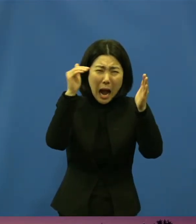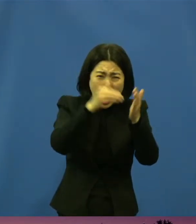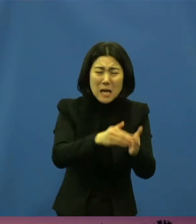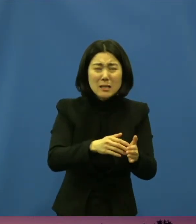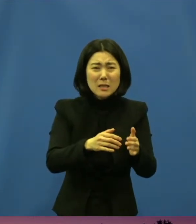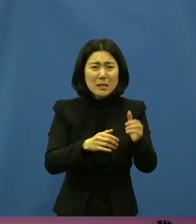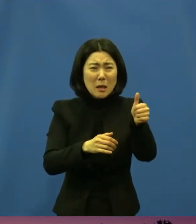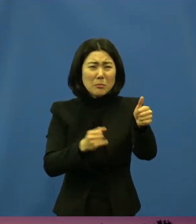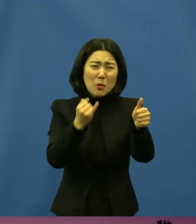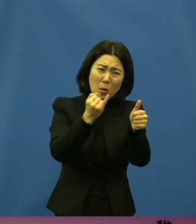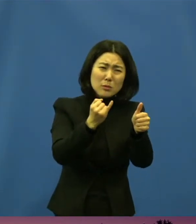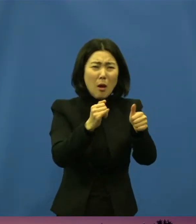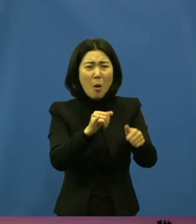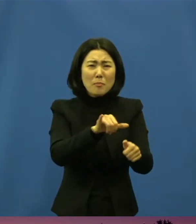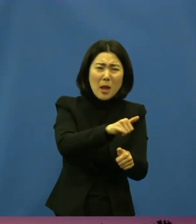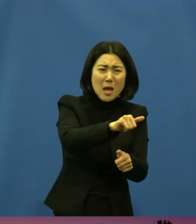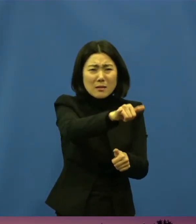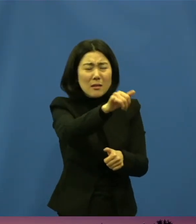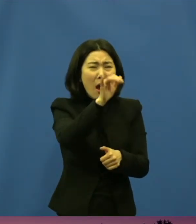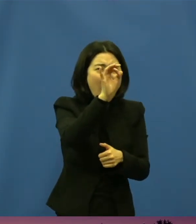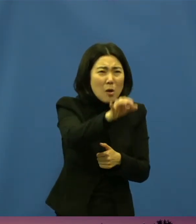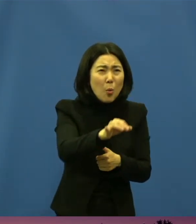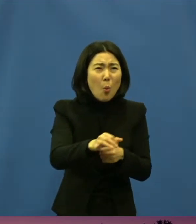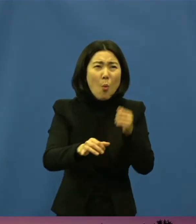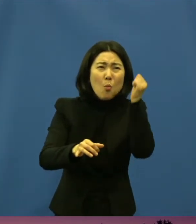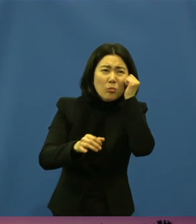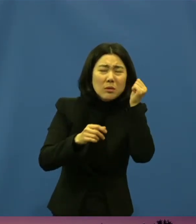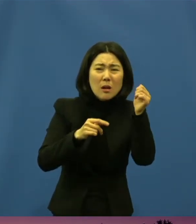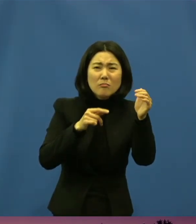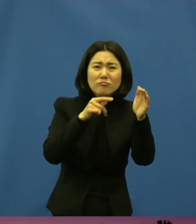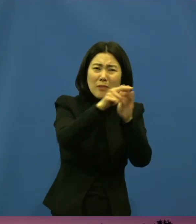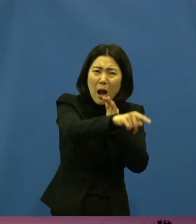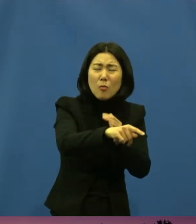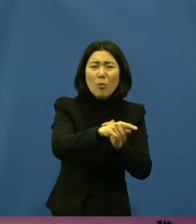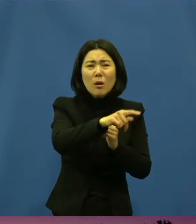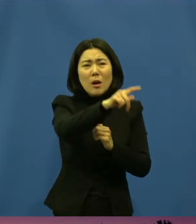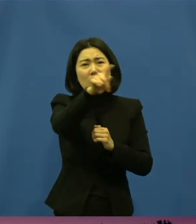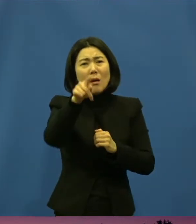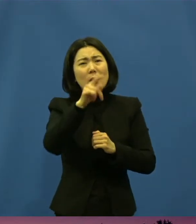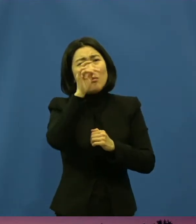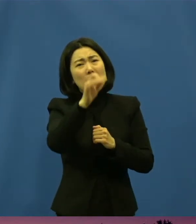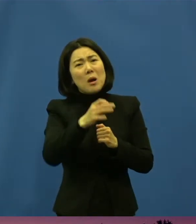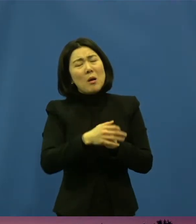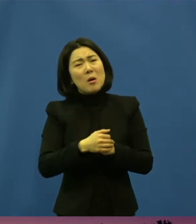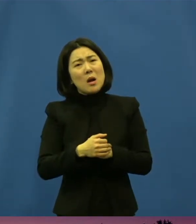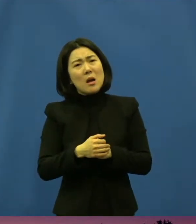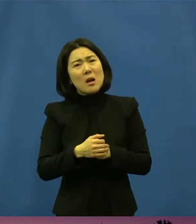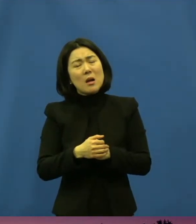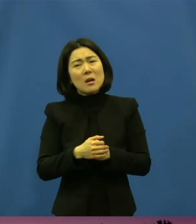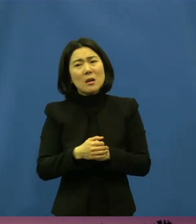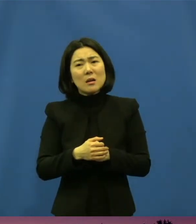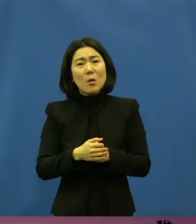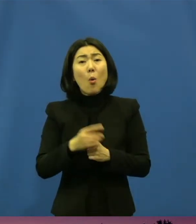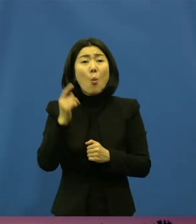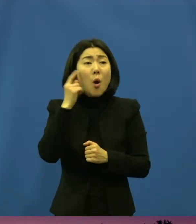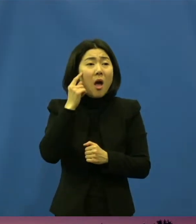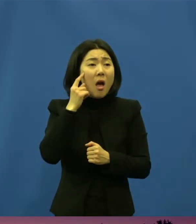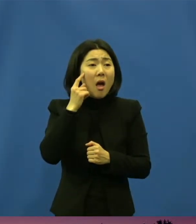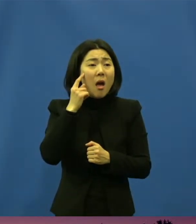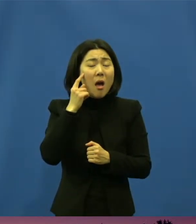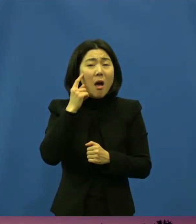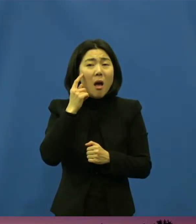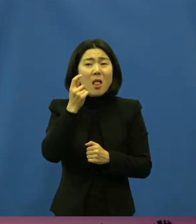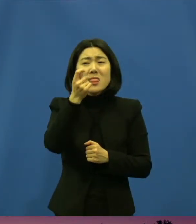죄를 죄라고 볼 수 있어야 되는데 그런 기준이 무너져요. 미디어가 한몫을 해요.